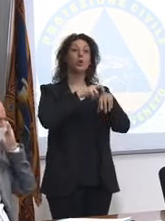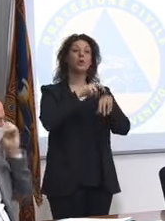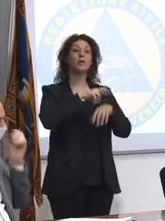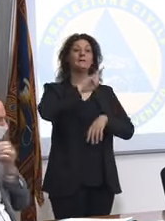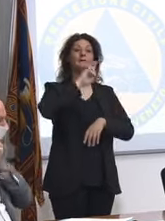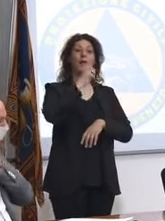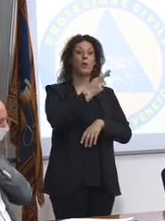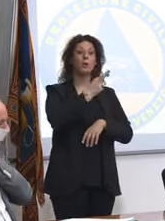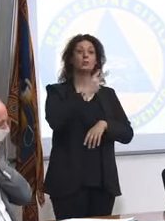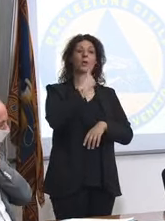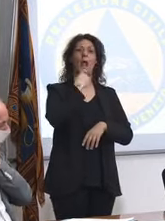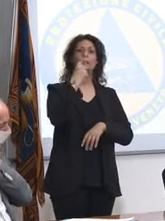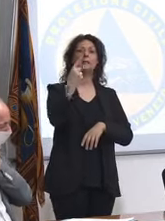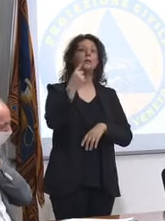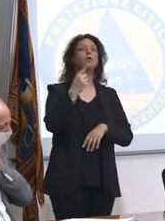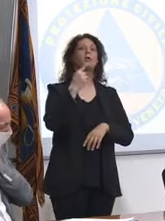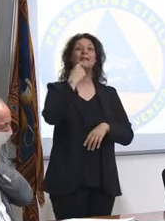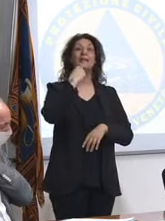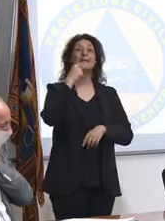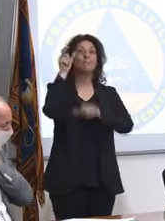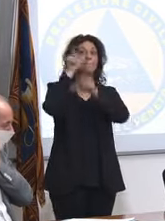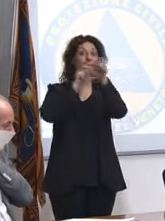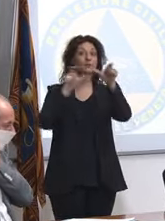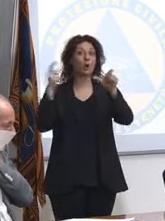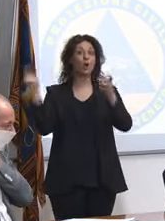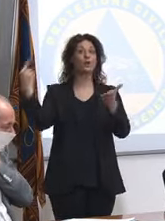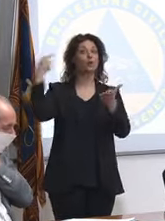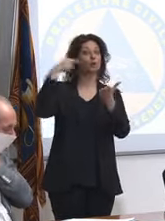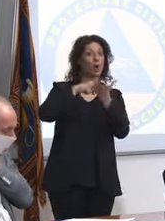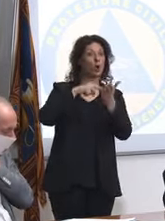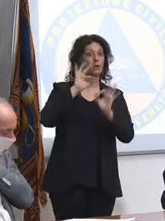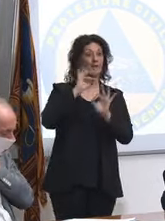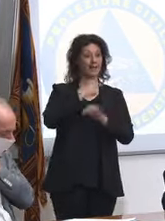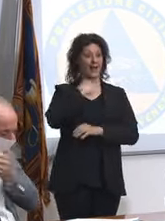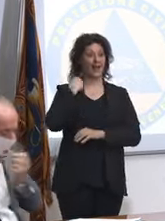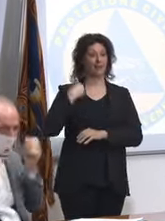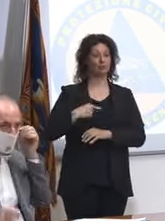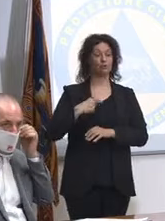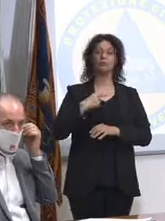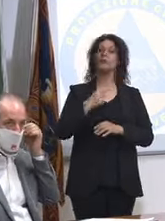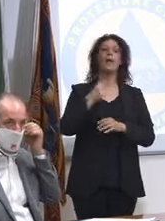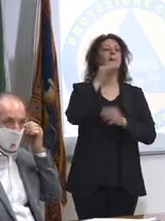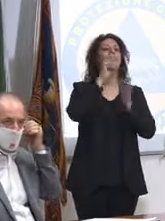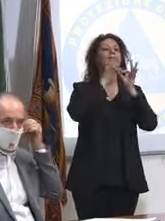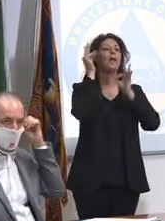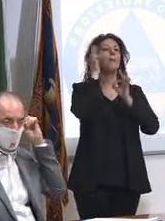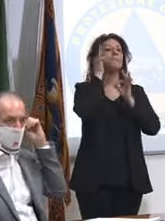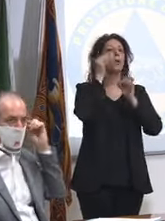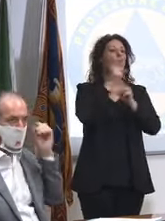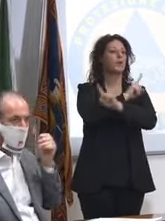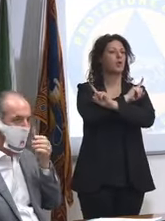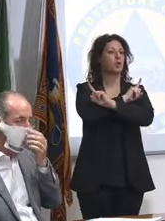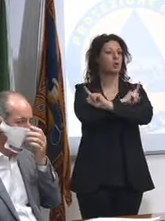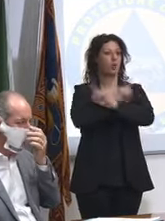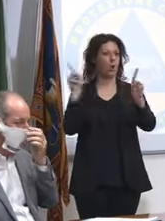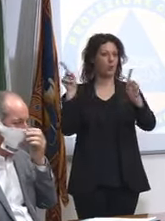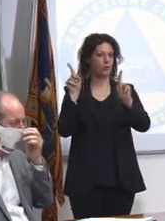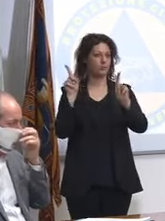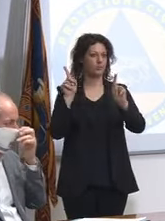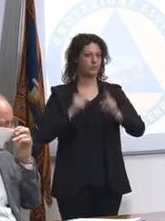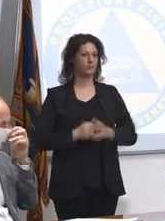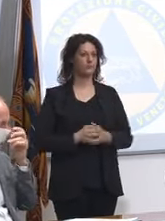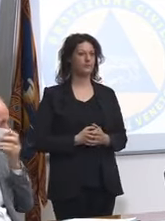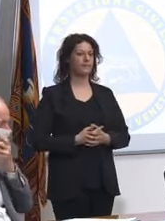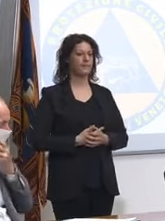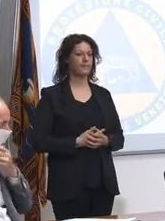più tamponi che tornava dalla Cina. Dire che abbiamo piano i tamponi è quindi una baggianata.